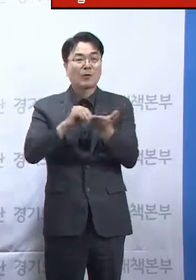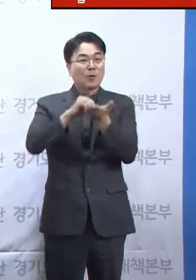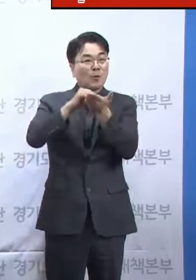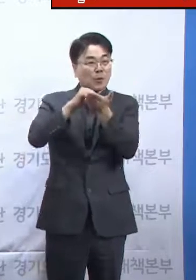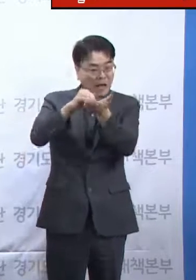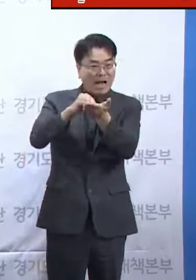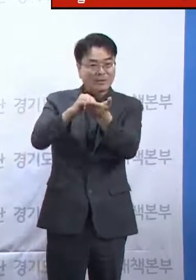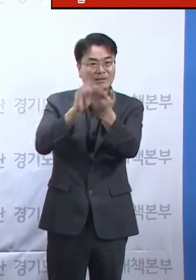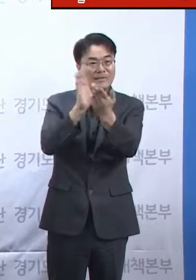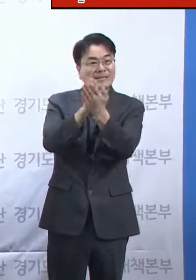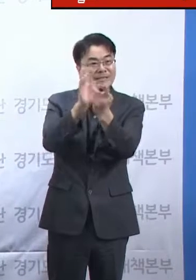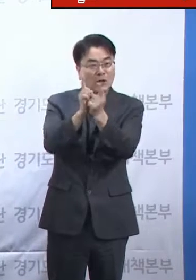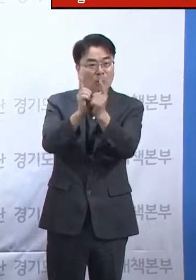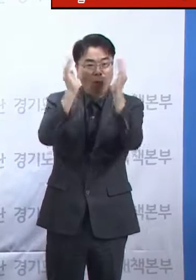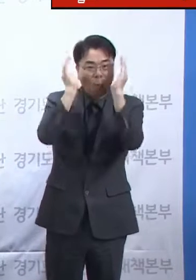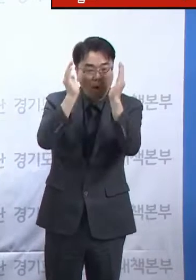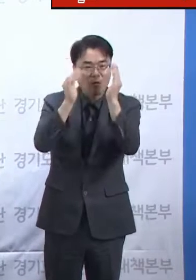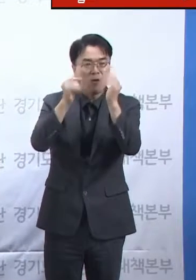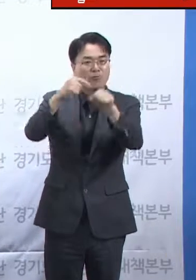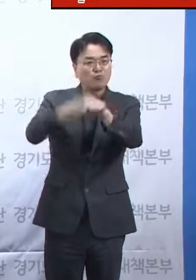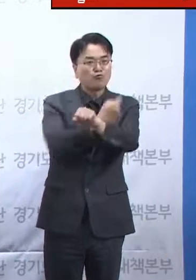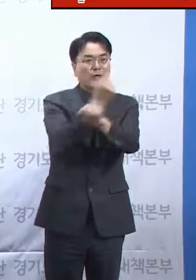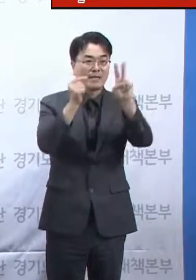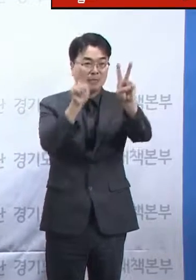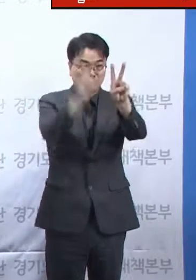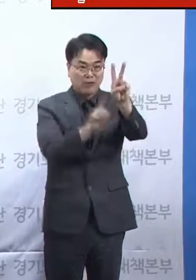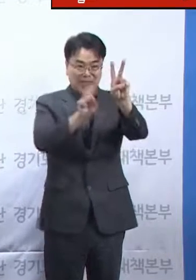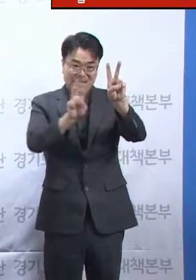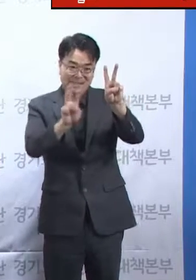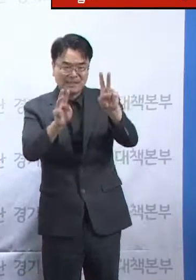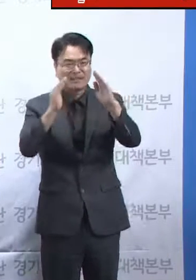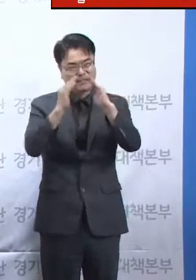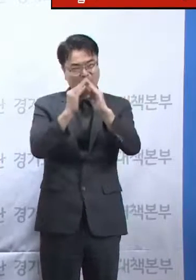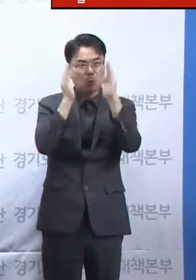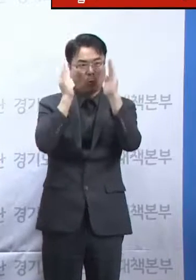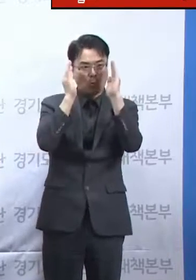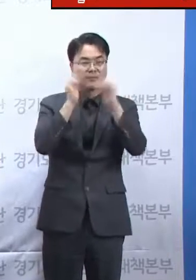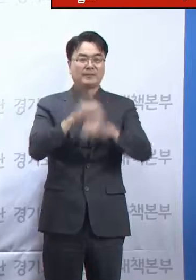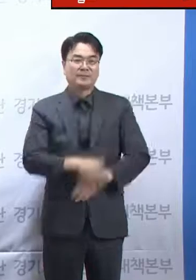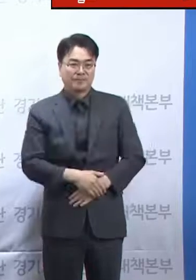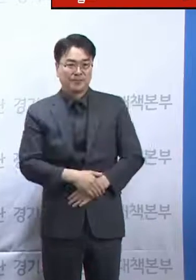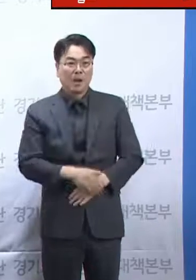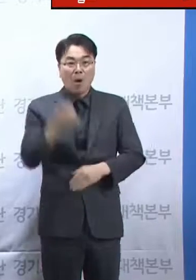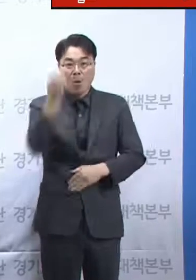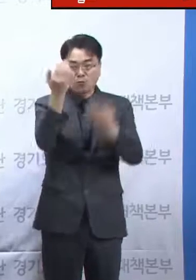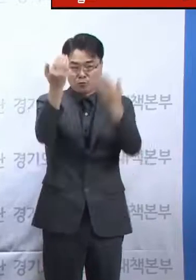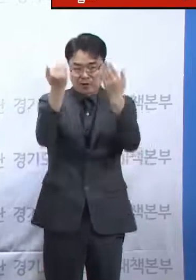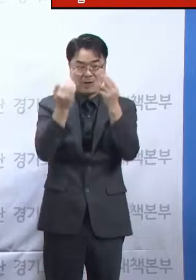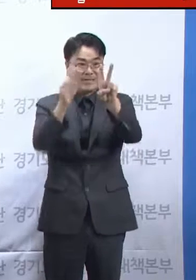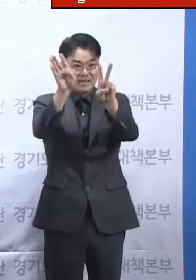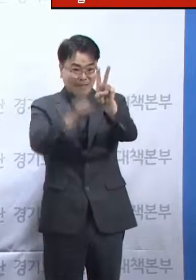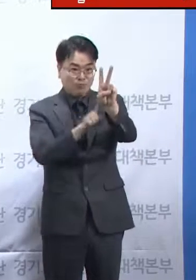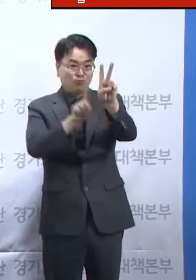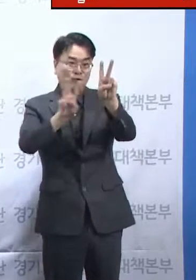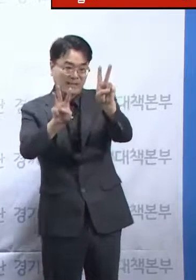자기 집에서 온라인 수업으로 하도록 하고요. 고등학교는 3분의 2를 등교하고 3분의